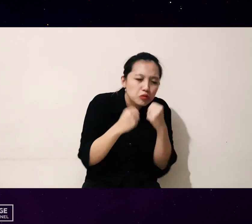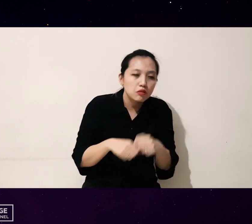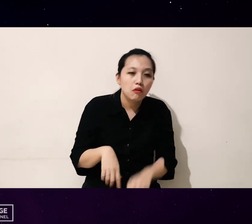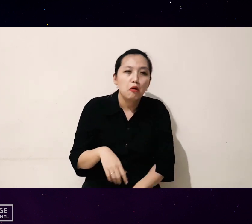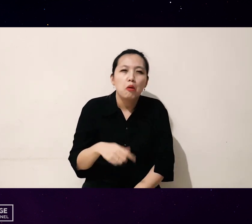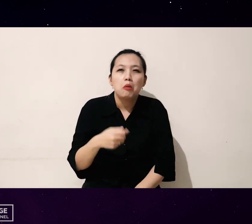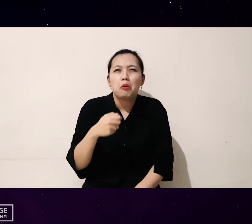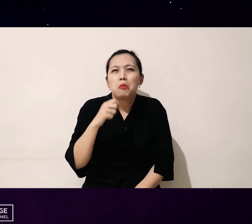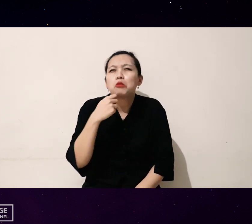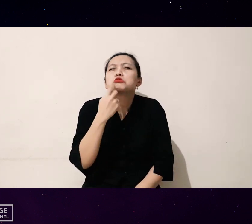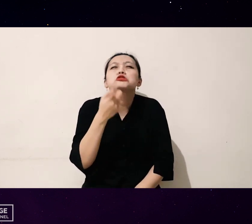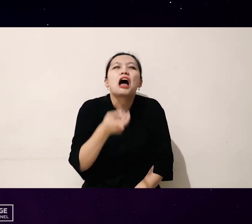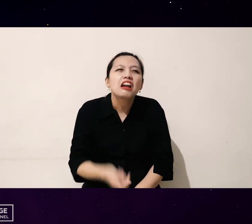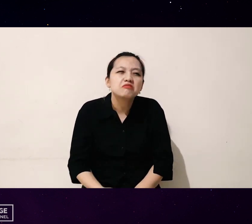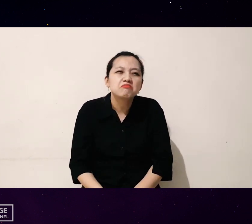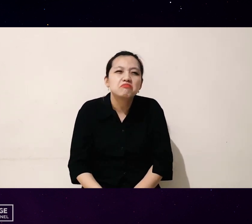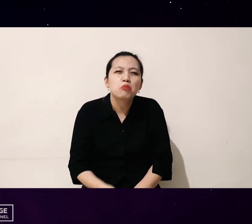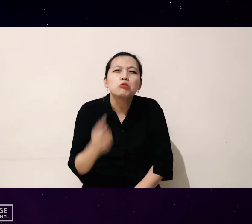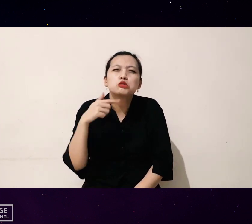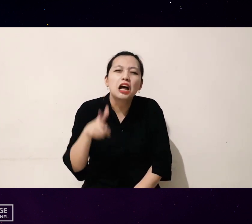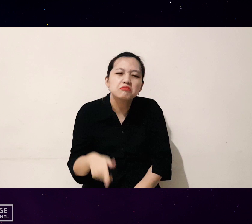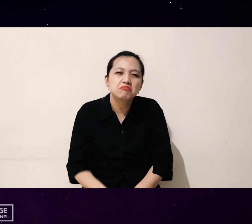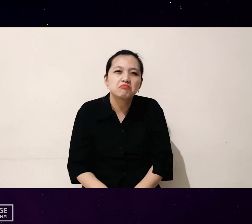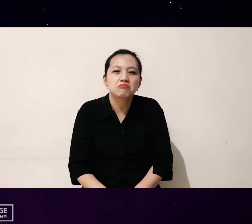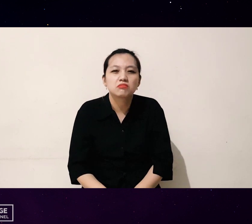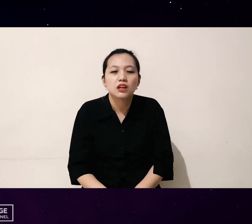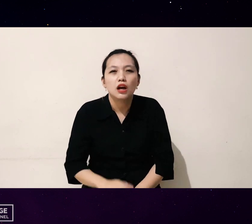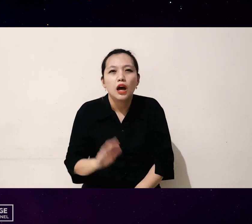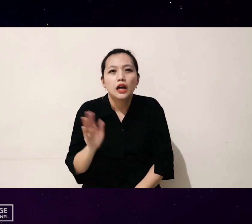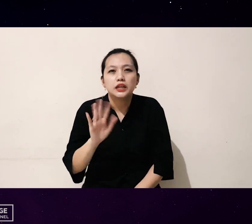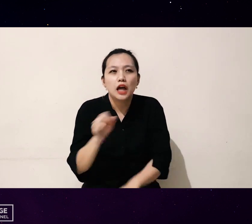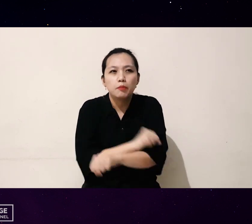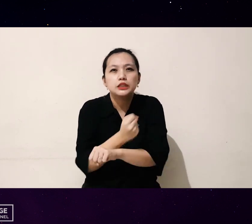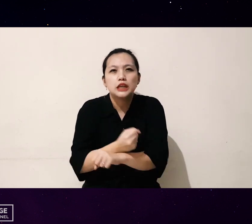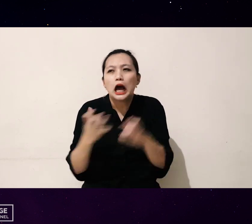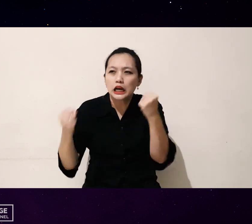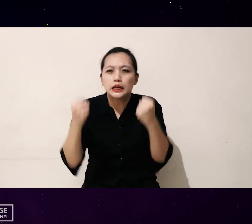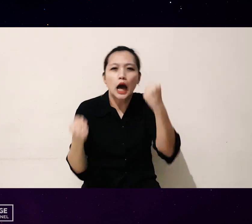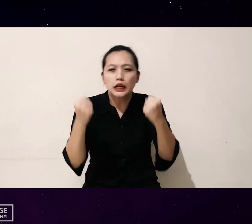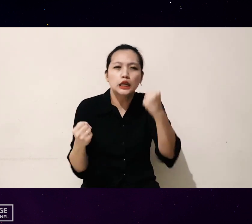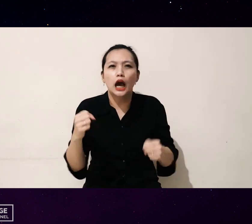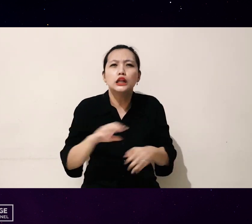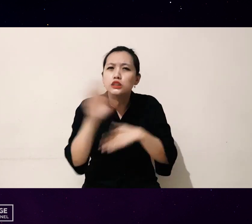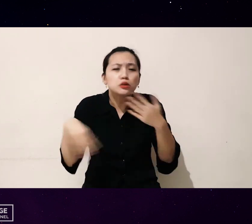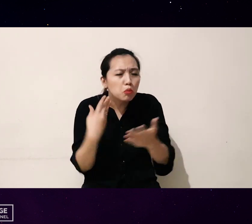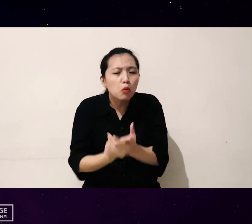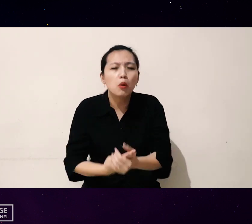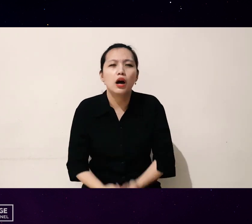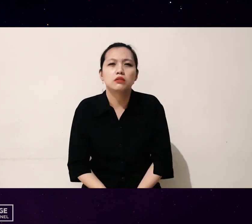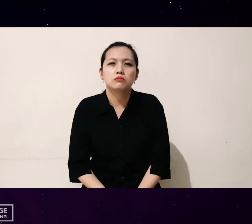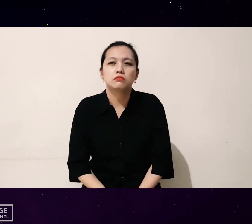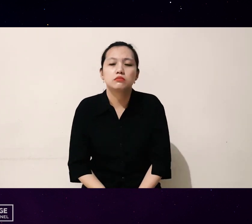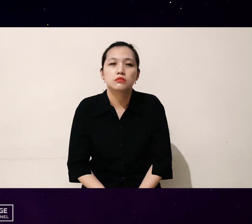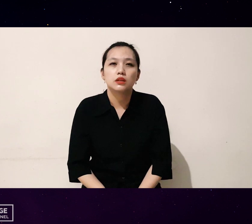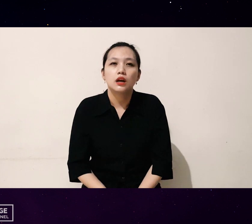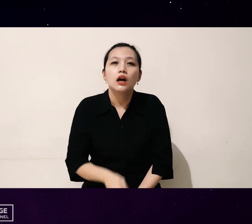juga merasa bosan, dan juga merasa tidak tahu atau tidak punya kendali akan apa yang sedang terjadi. Oleh karena itu, banyak yang